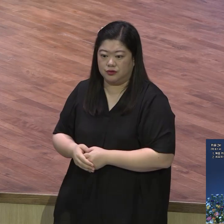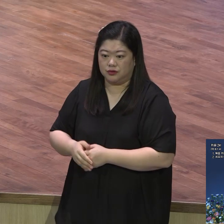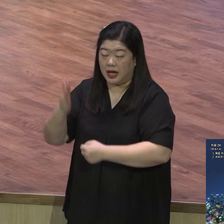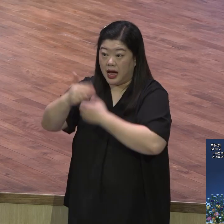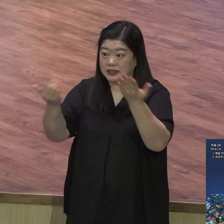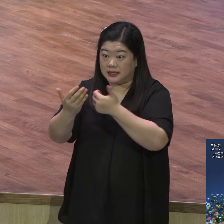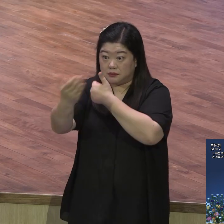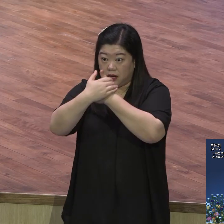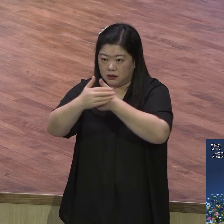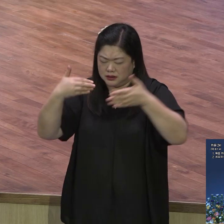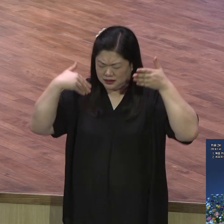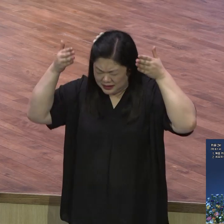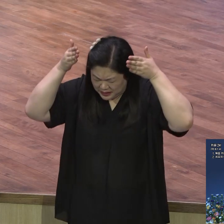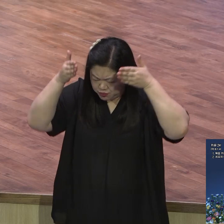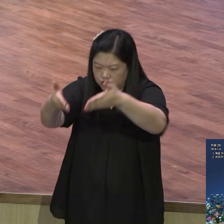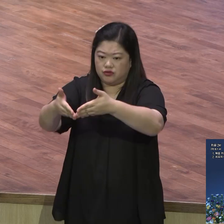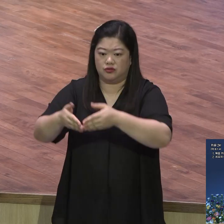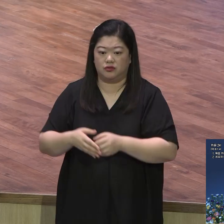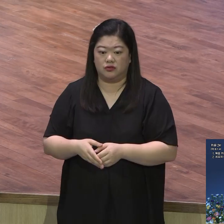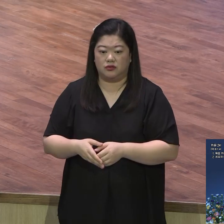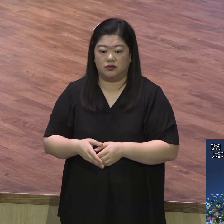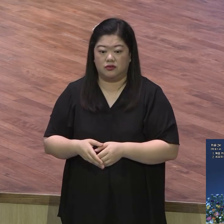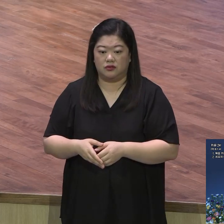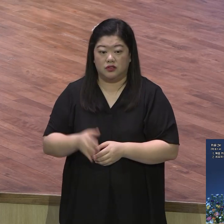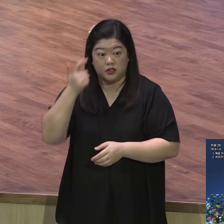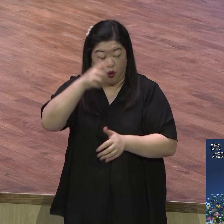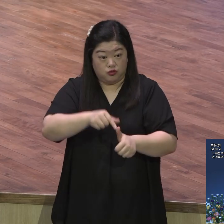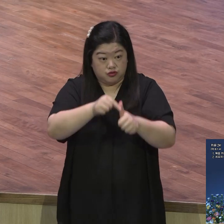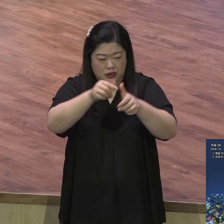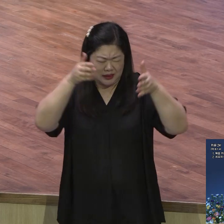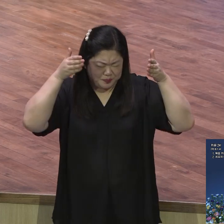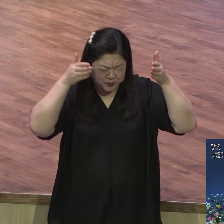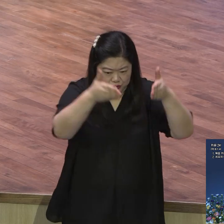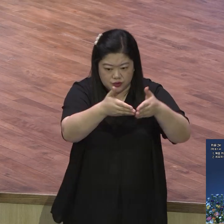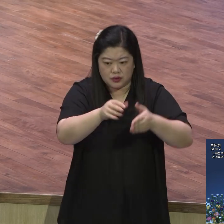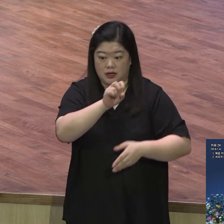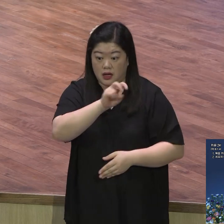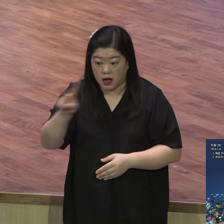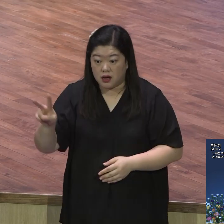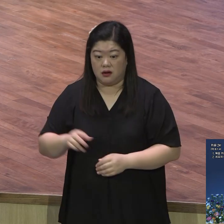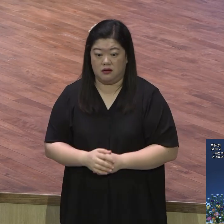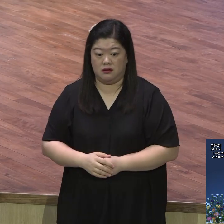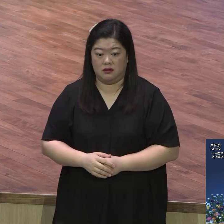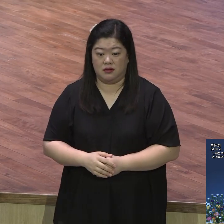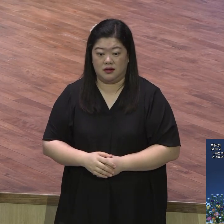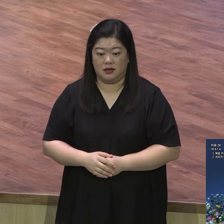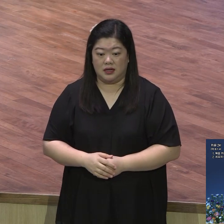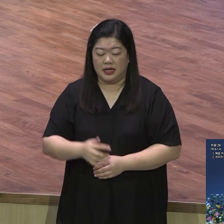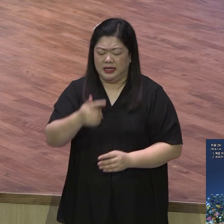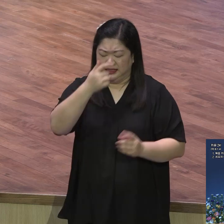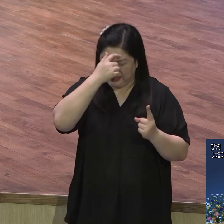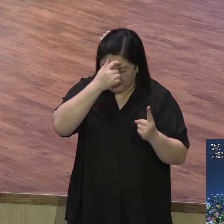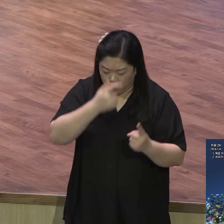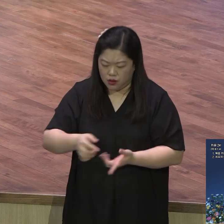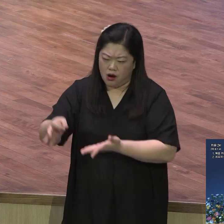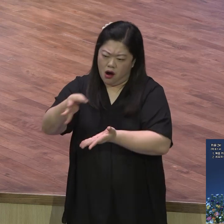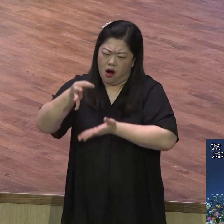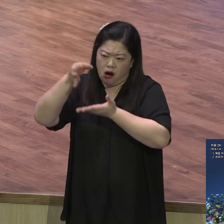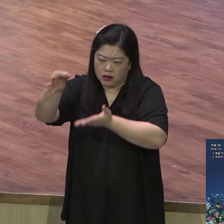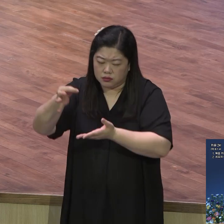다해서 헌신하세요. 헌신입니다. 헌신 이게 몰입이에요. 기도로 물질로 시간으로 하나님 앞에 온몸으로